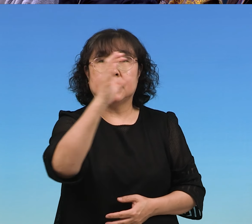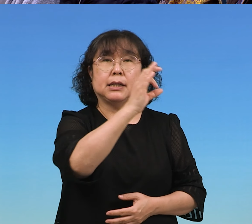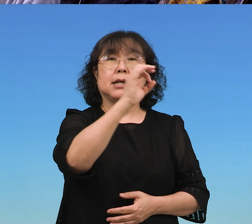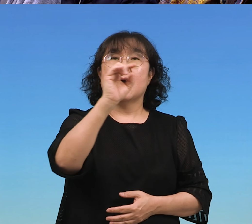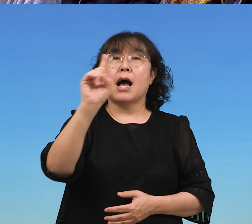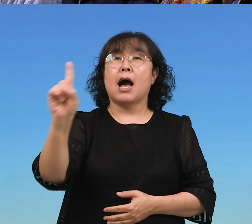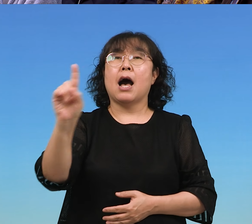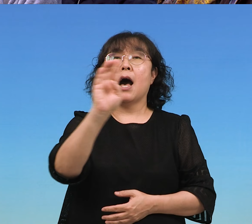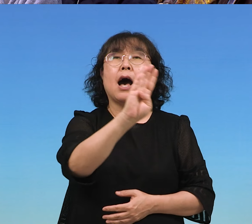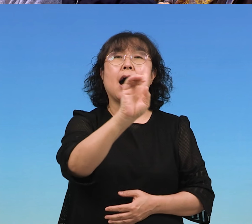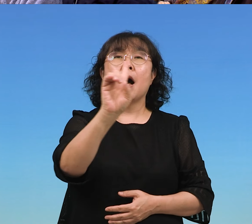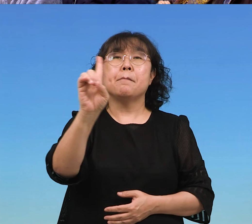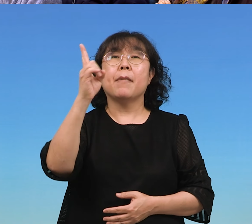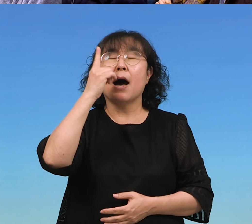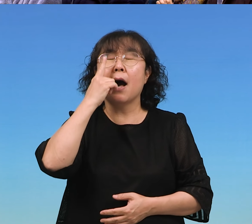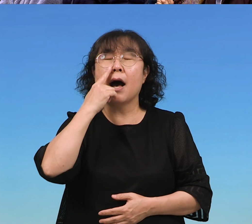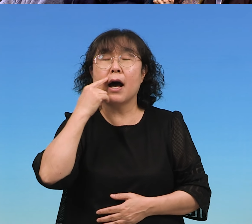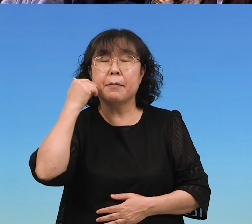아바 아버지,